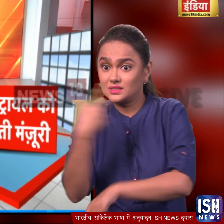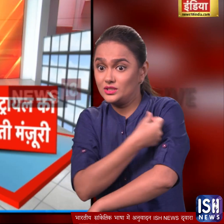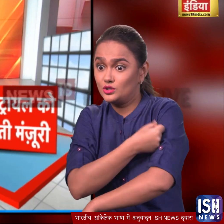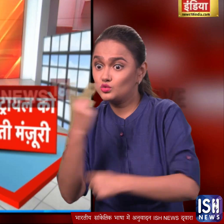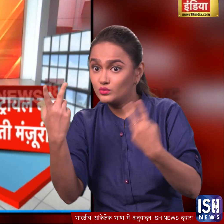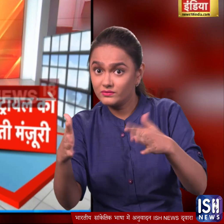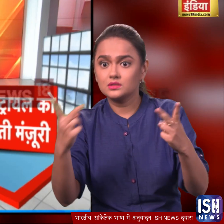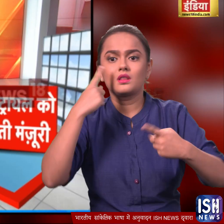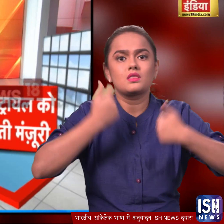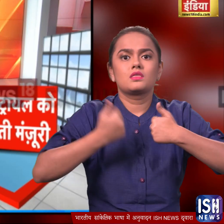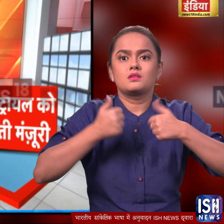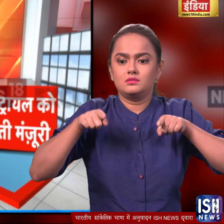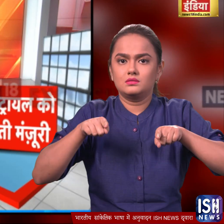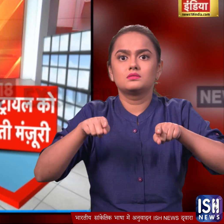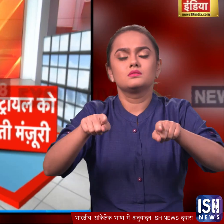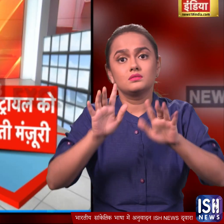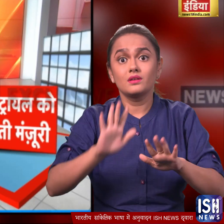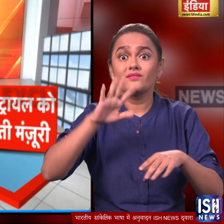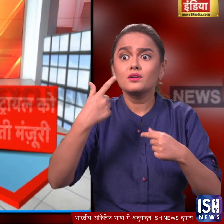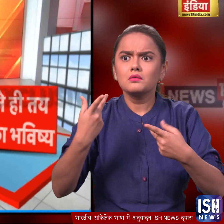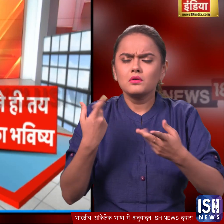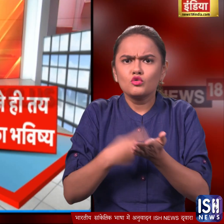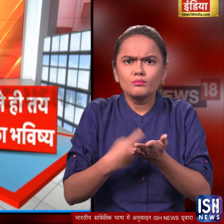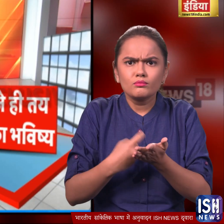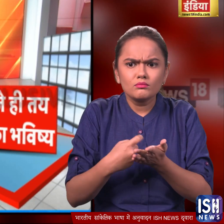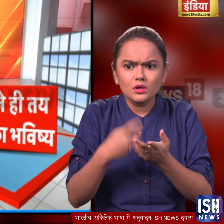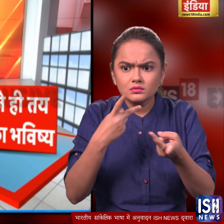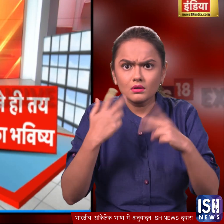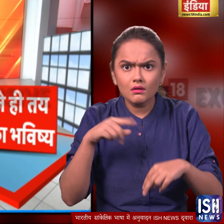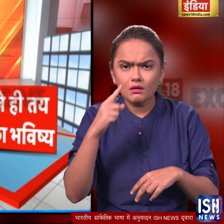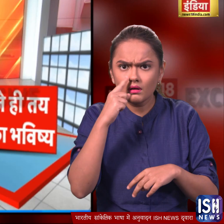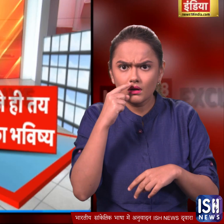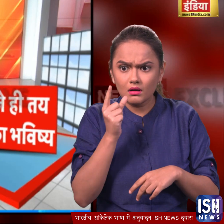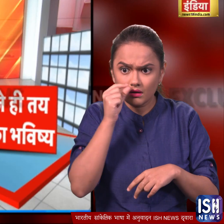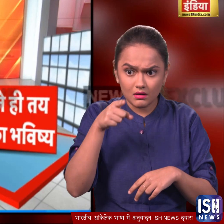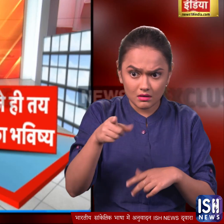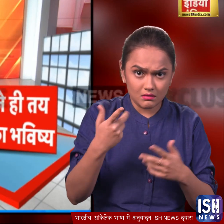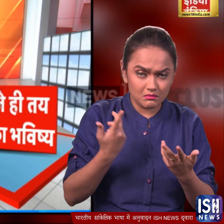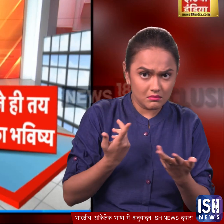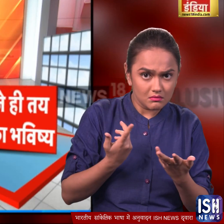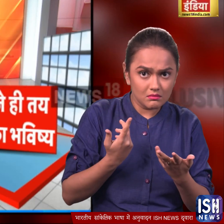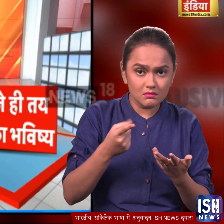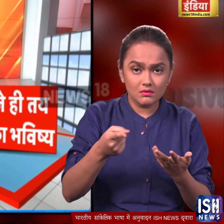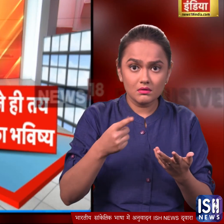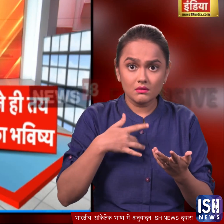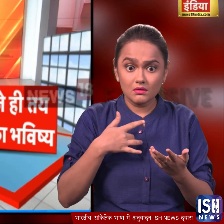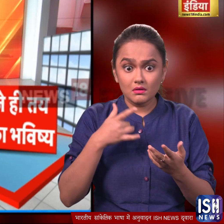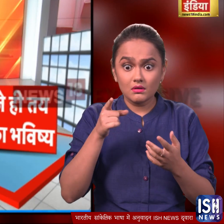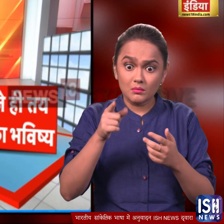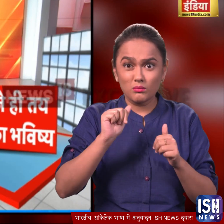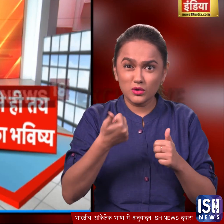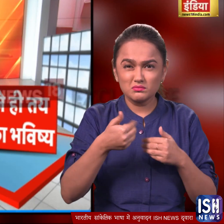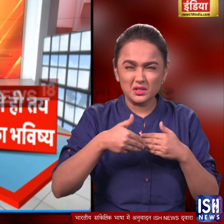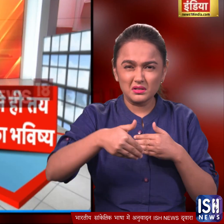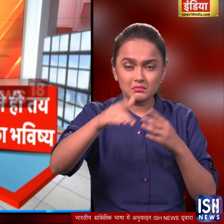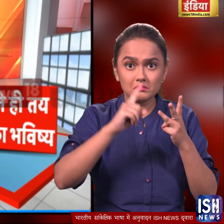की दो डोज लगाई गई हो। इस ट्रायल के नतीजे ही ये तय करेंगे कि नाक से लगने वाली ये वैक्सीन अब कब